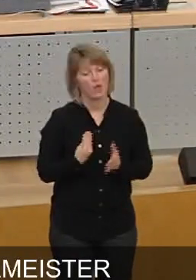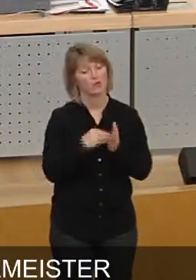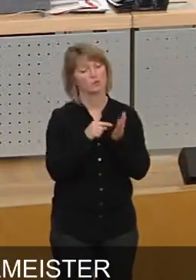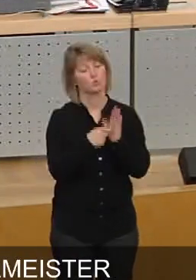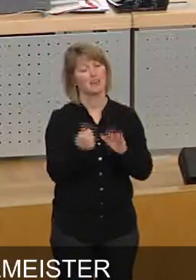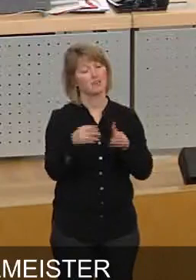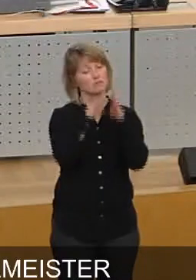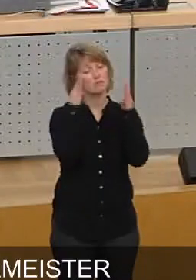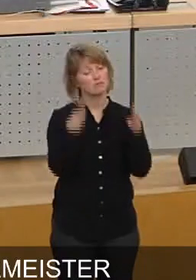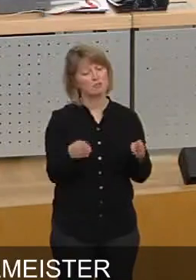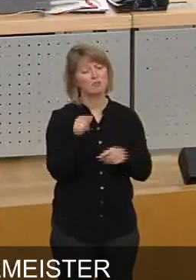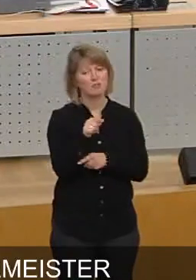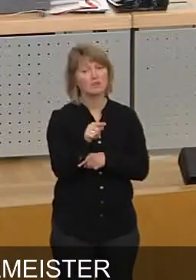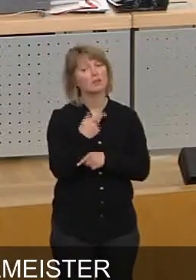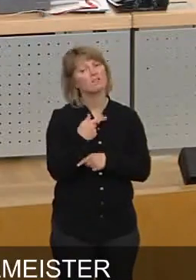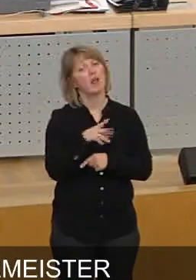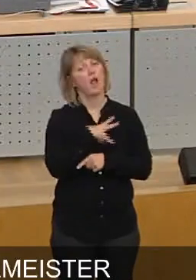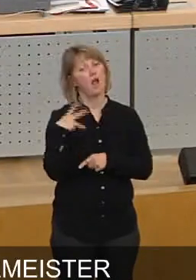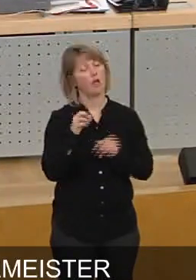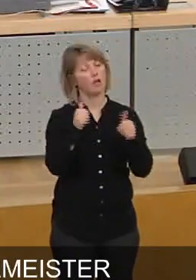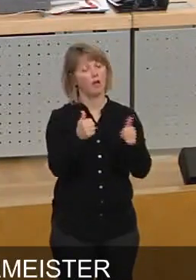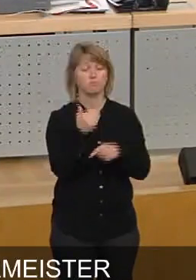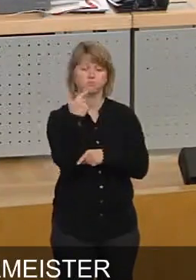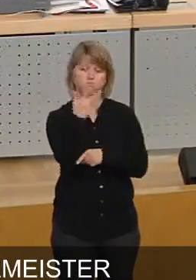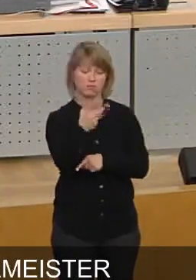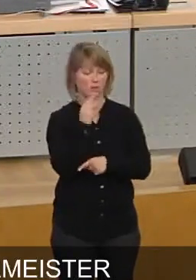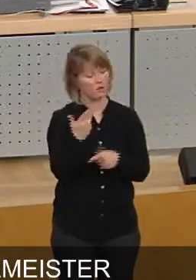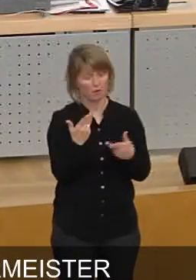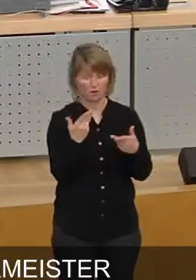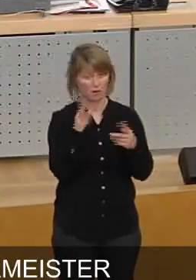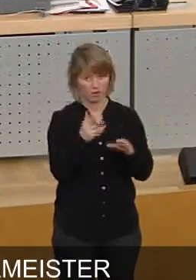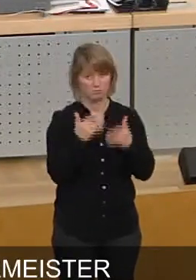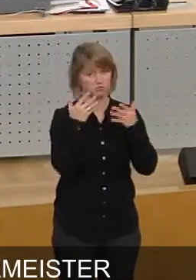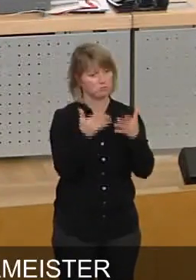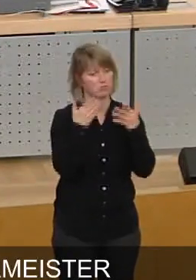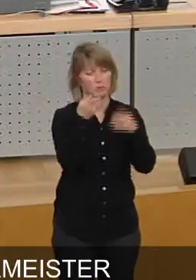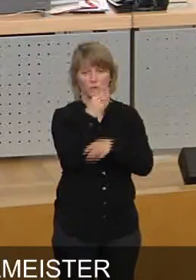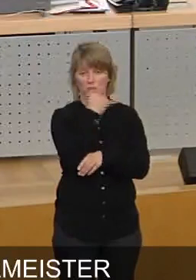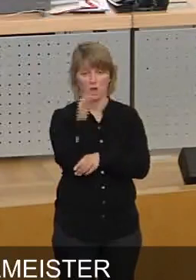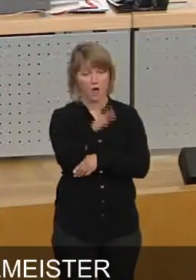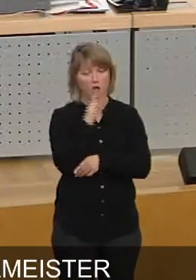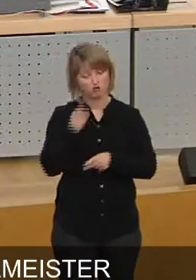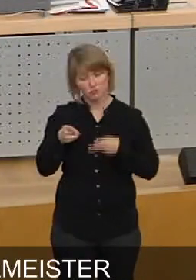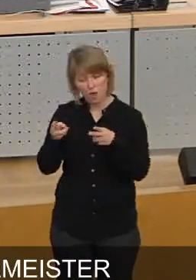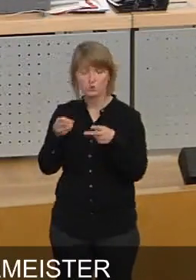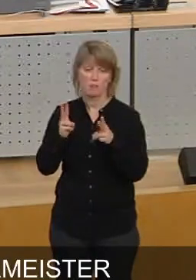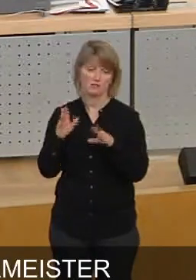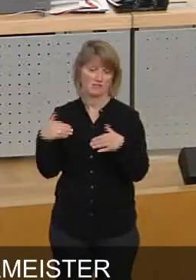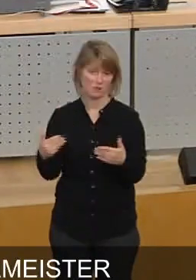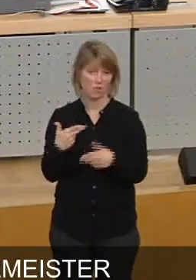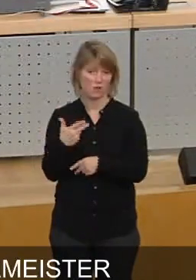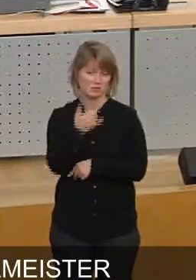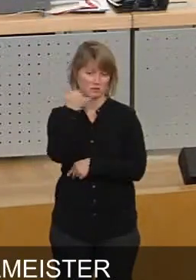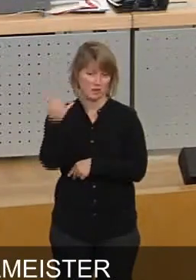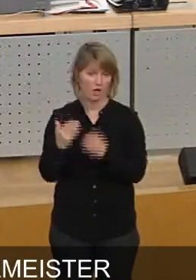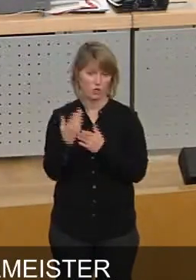eines Gebäudes mehrere Dekaden überdauern kann und die Straße in der Regel alle 30 Jahre grundhaft erneuert werden muss, nach den jeweiligen Anforderungen, die dann zu